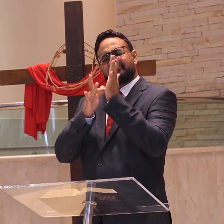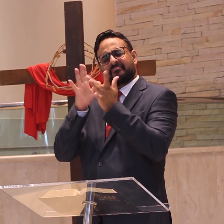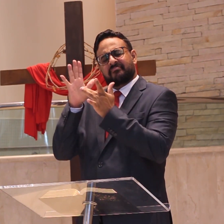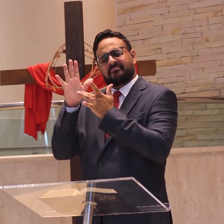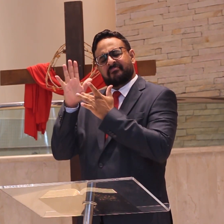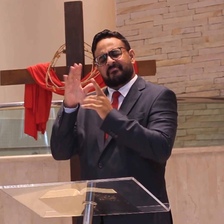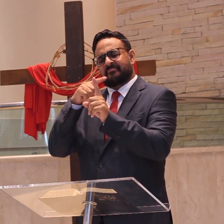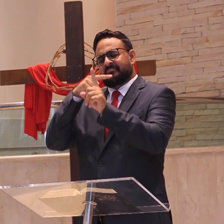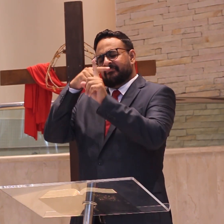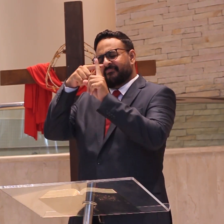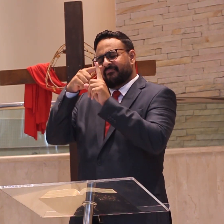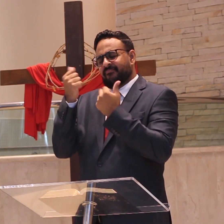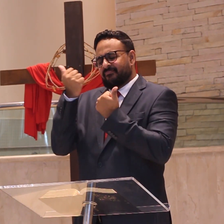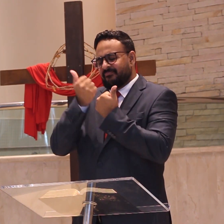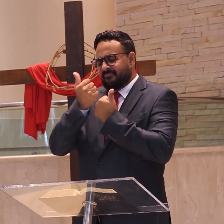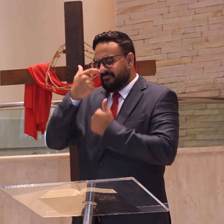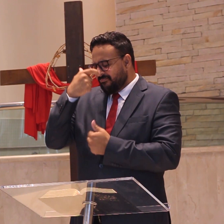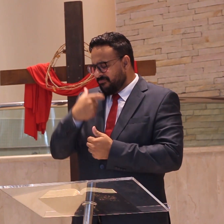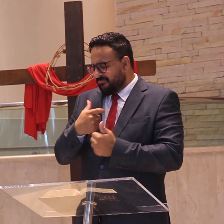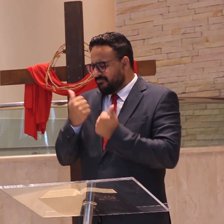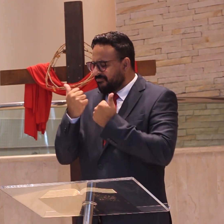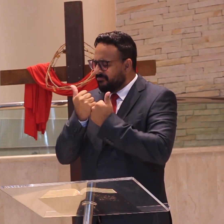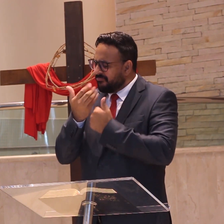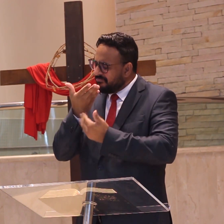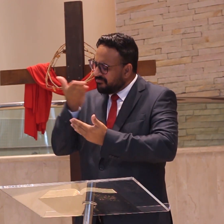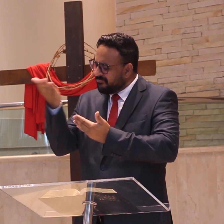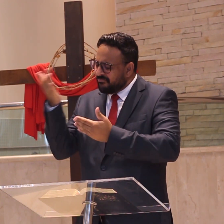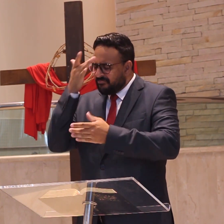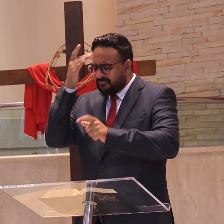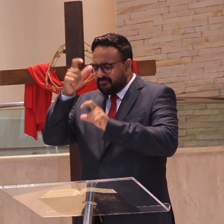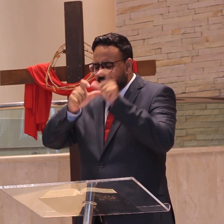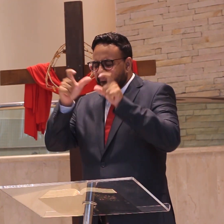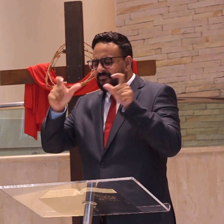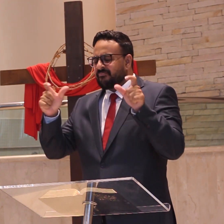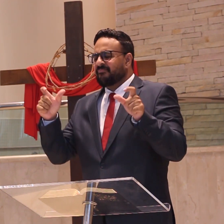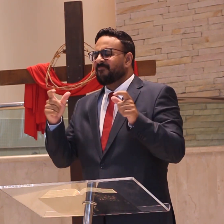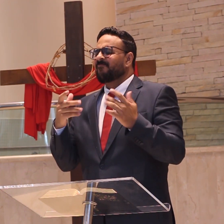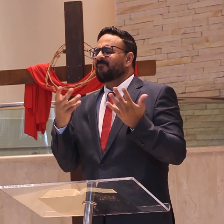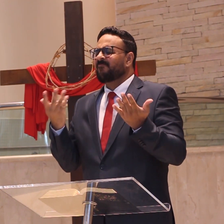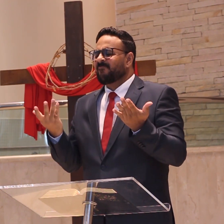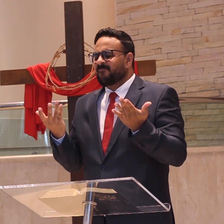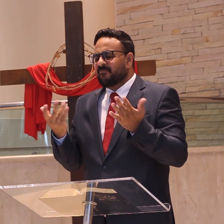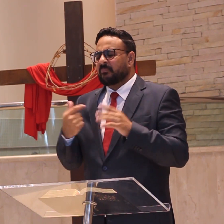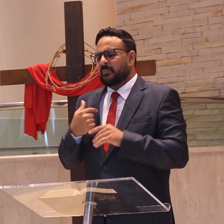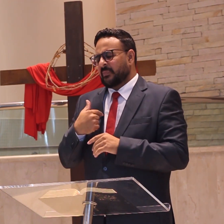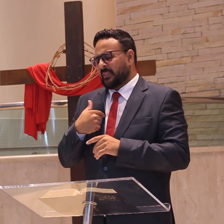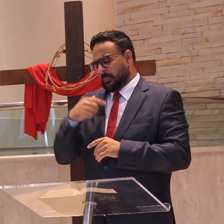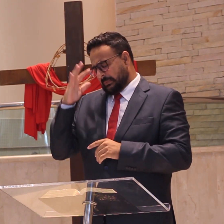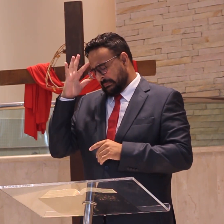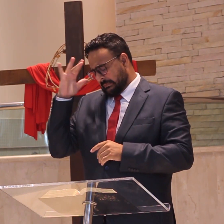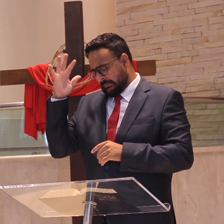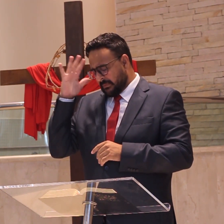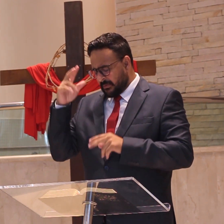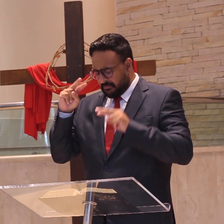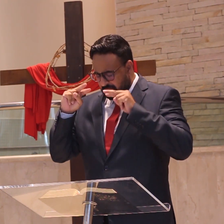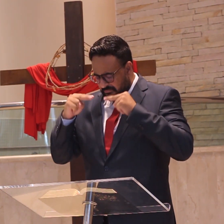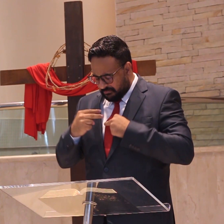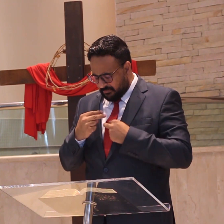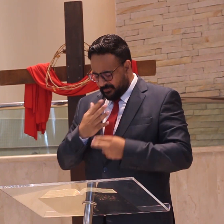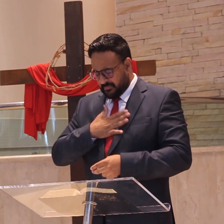feito por nós, de modo especial, como o Senhor morreu na cruz através de Jesus, substituindo a cada um de nós, morrendo